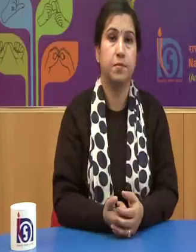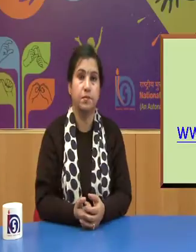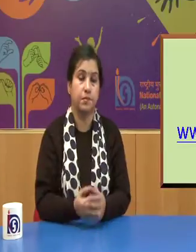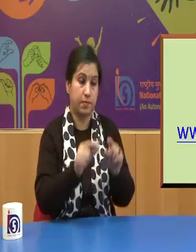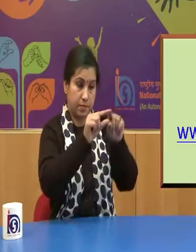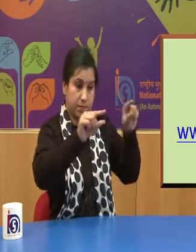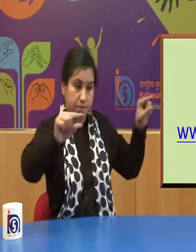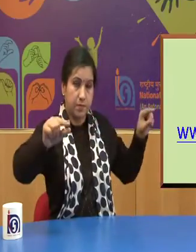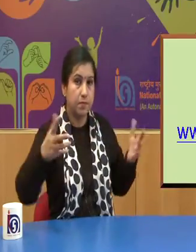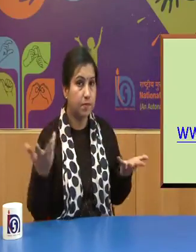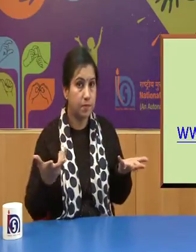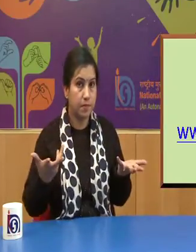Our website address is